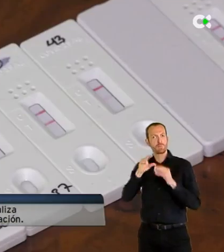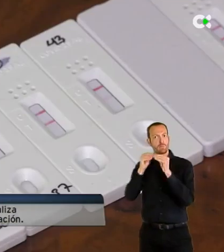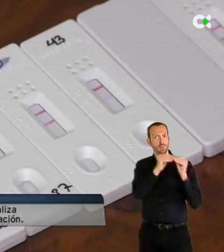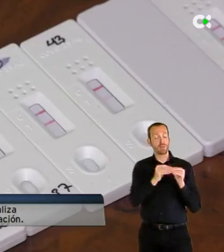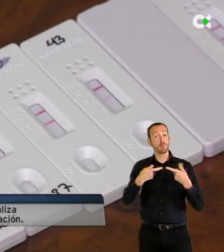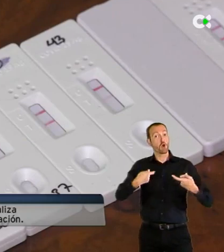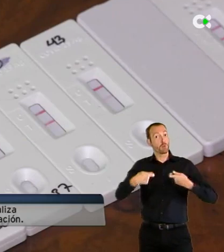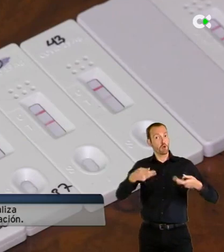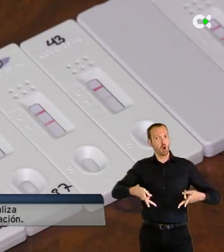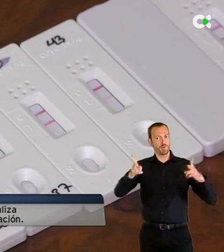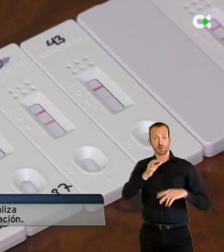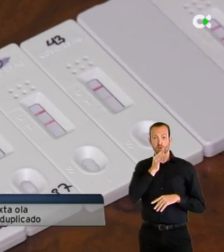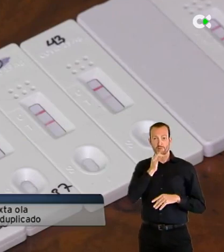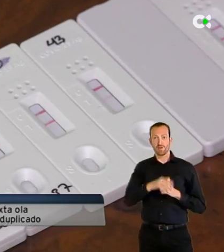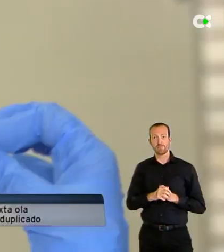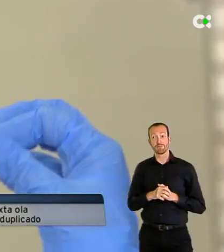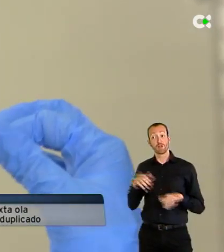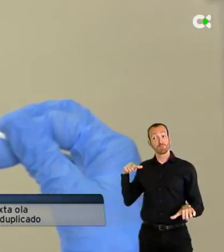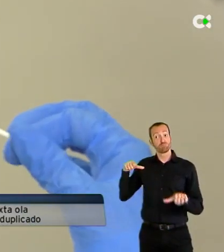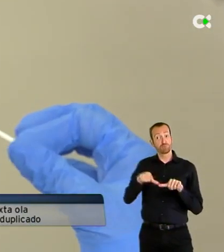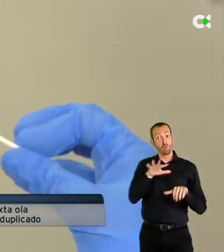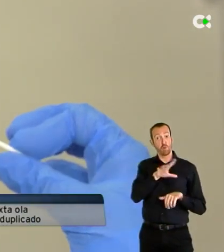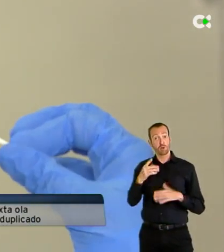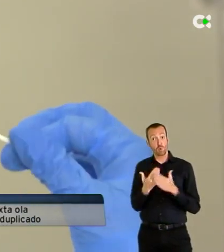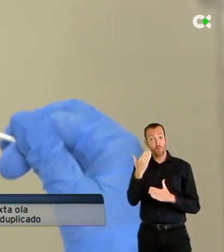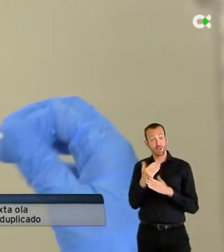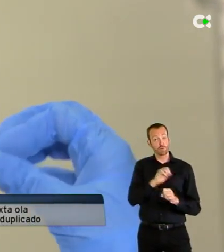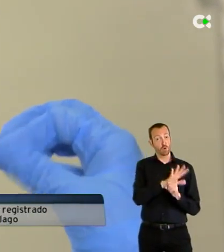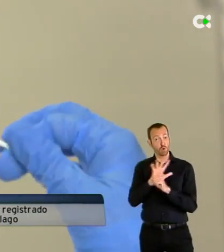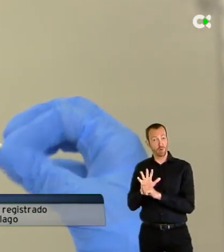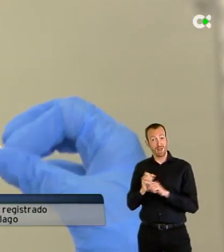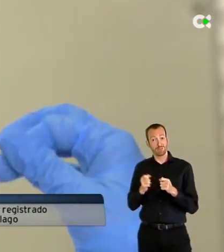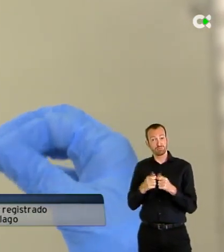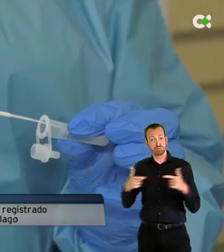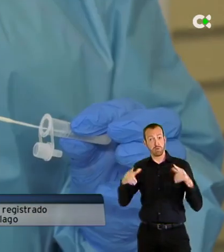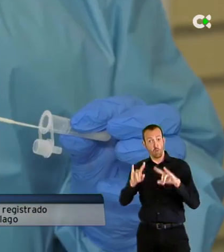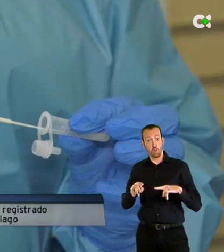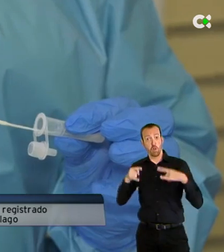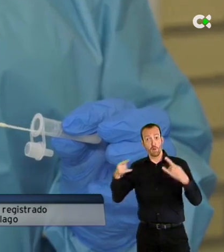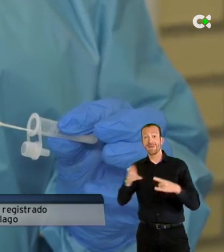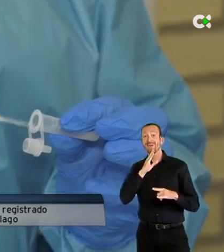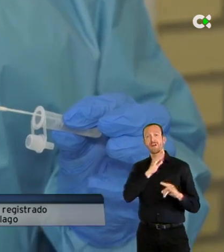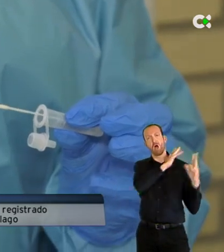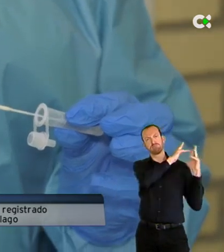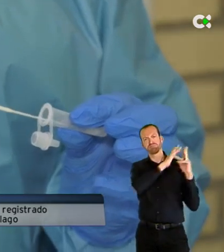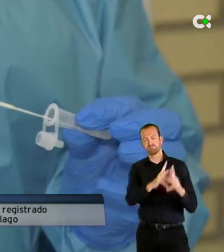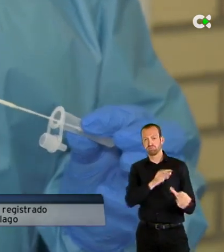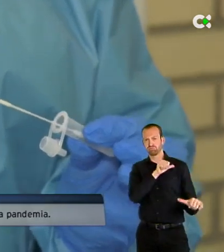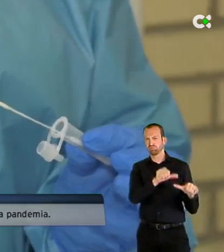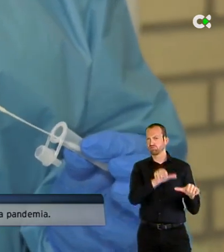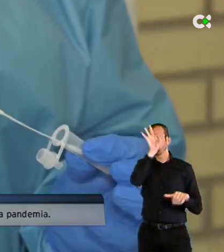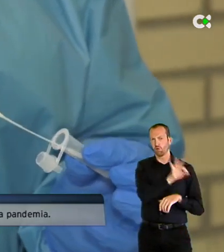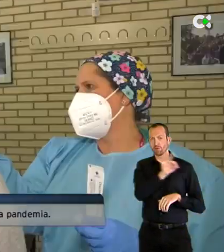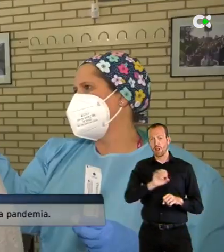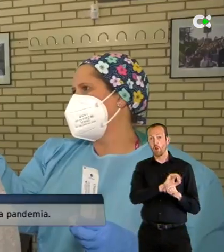su comercialización. En cincuenta y un días, la sexta ola del coronavirus ha duplicado los casos que se han registrado en el archipiélago